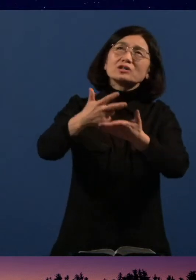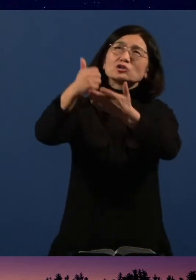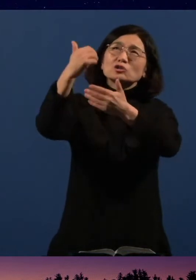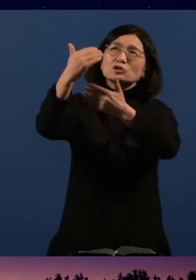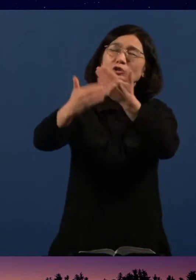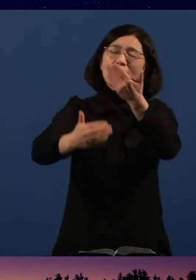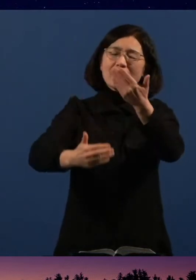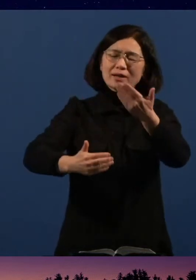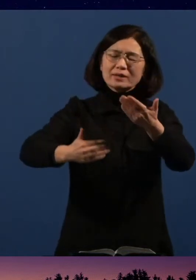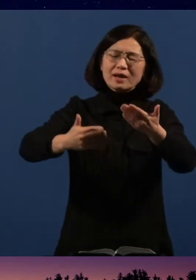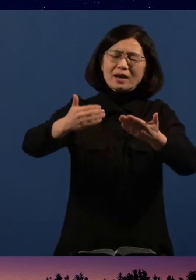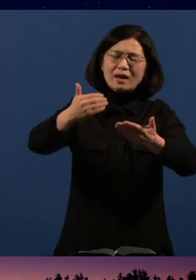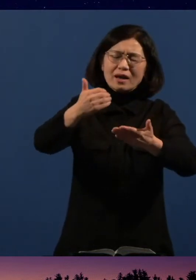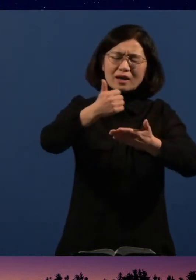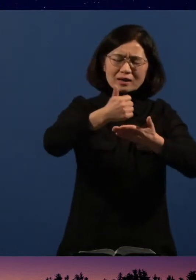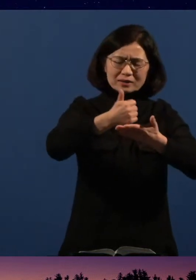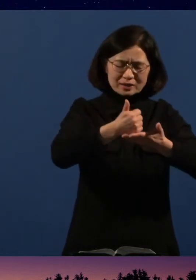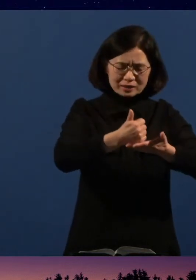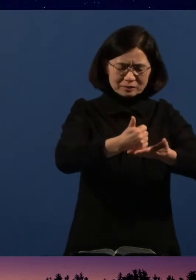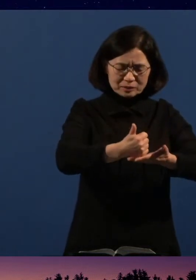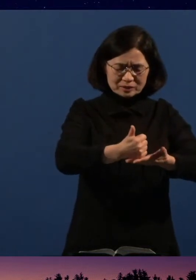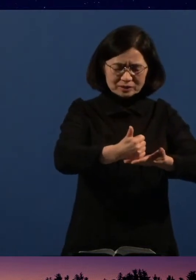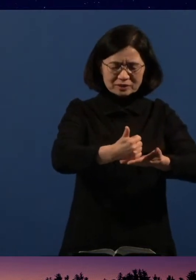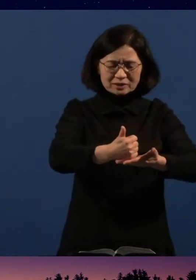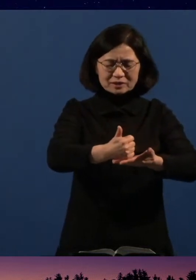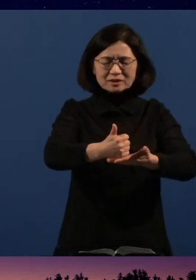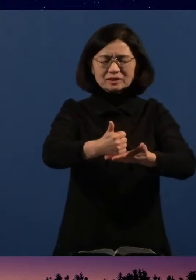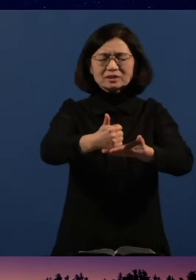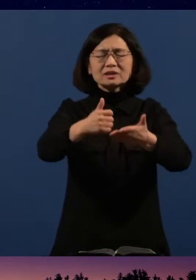나의 주 하나님,